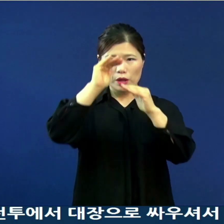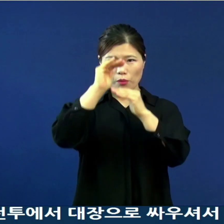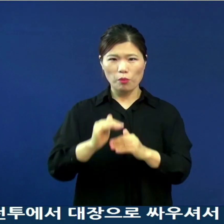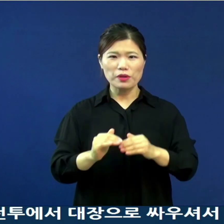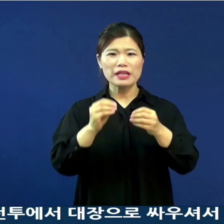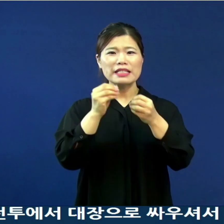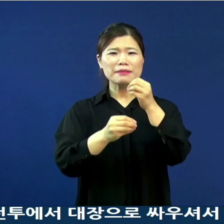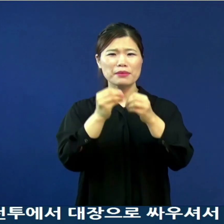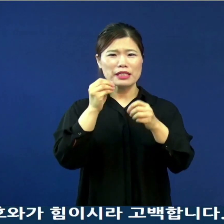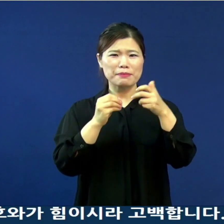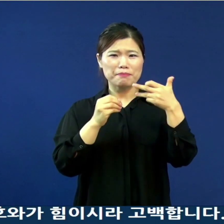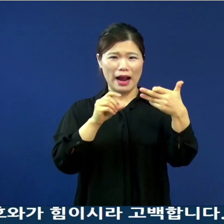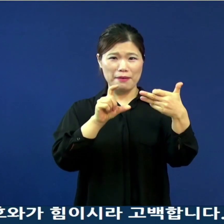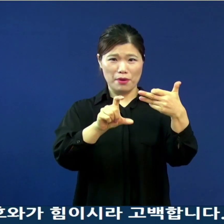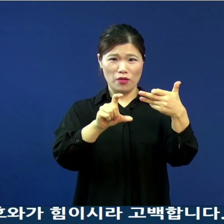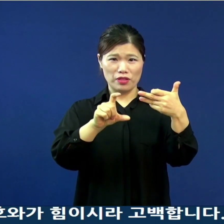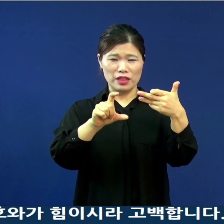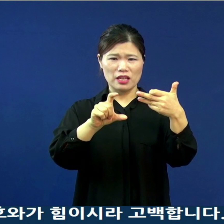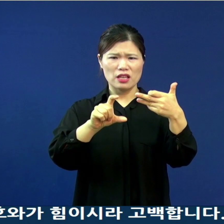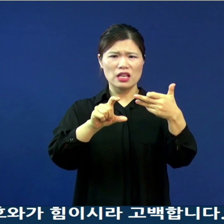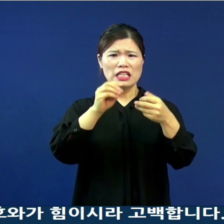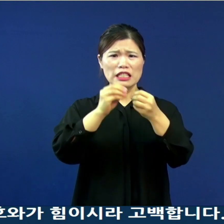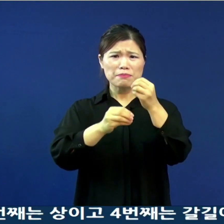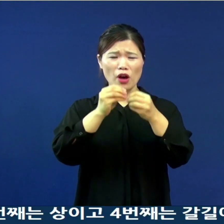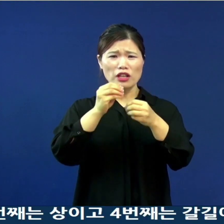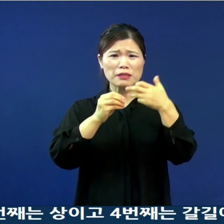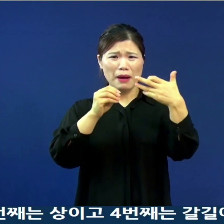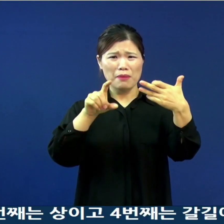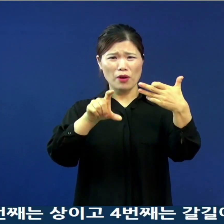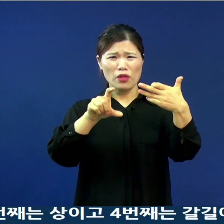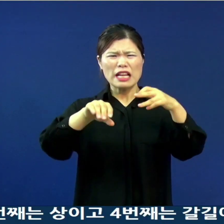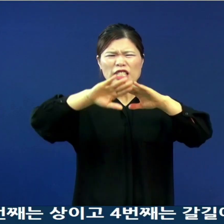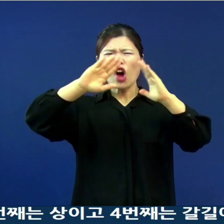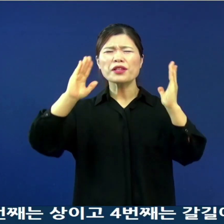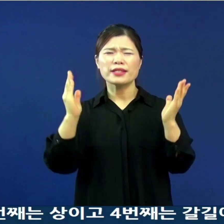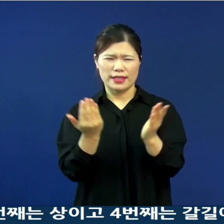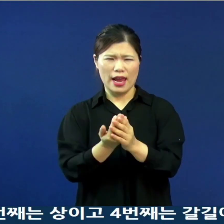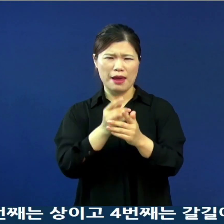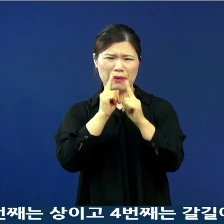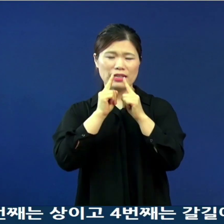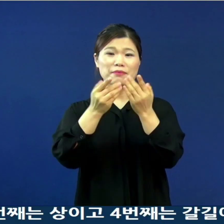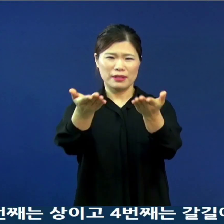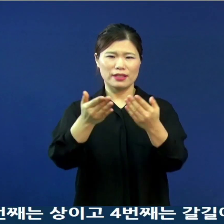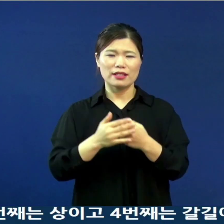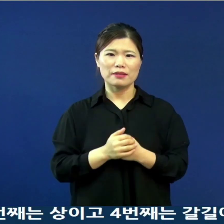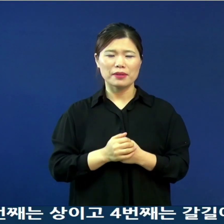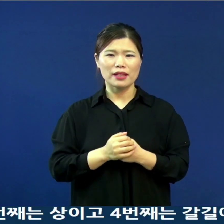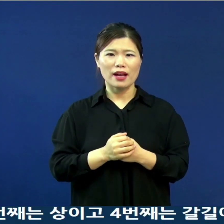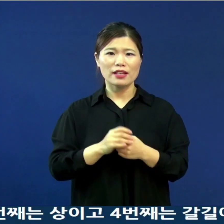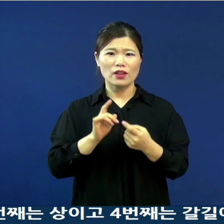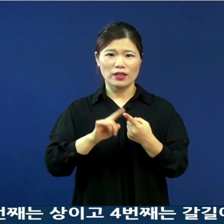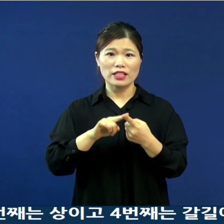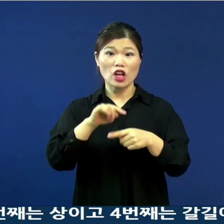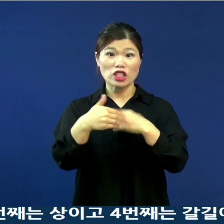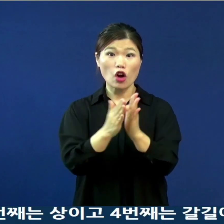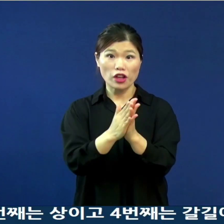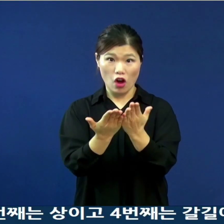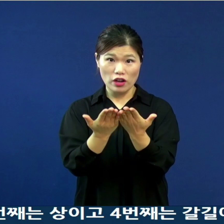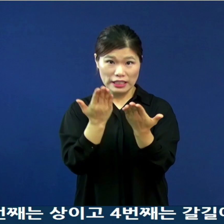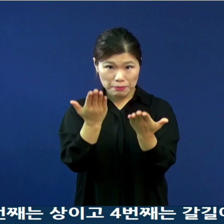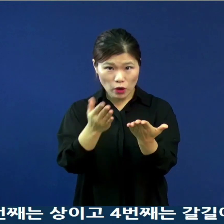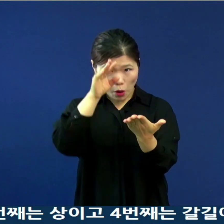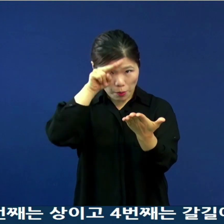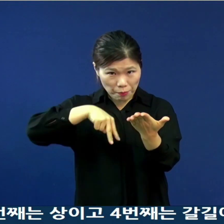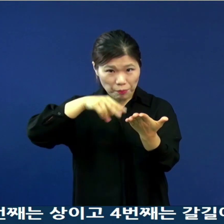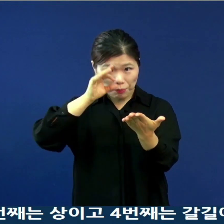시편 18편 전체가 본문이 되기 때문에 항상 성경을 피시면서 같이 말씀을 확인하면서 따라갈 수 있기를